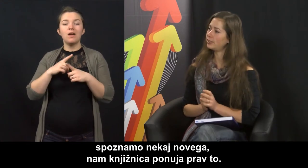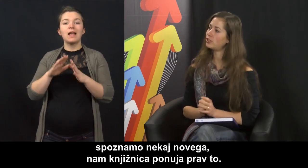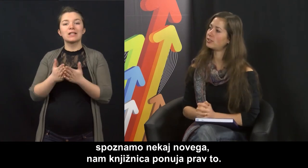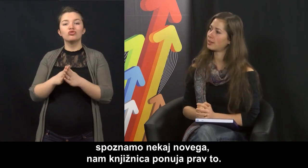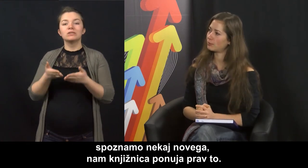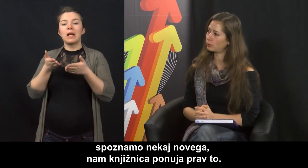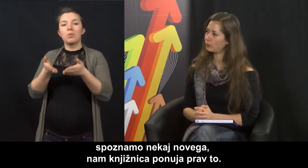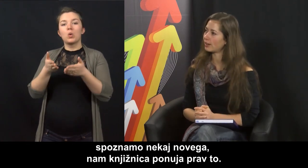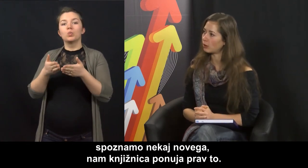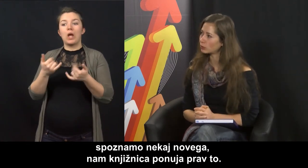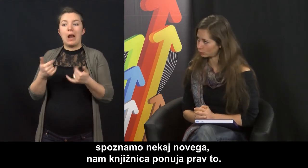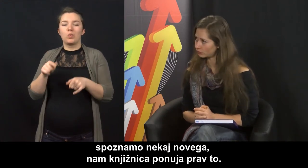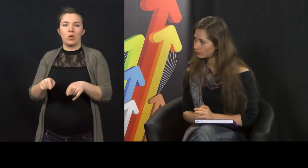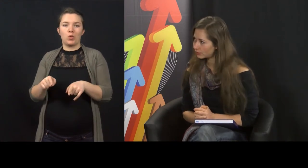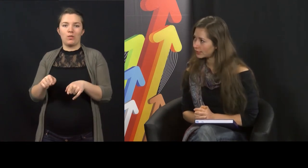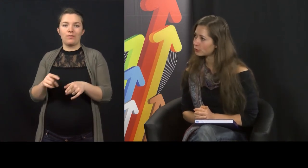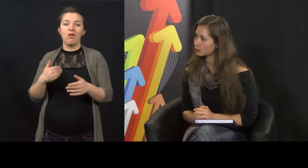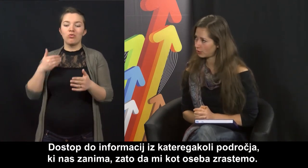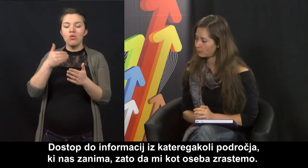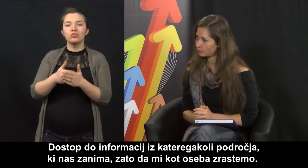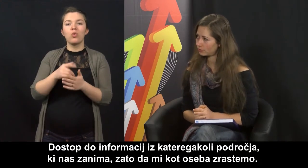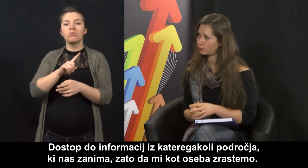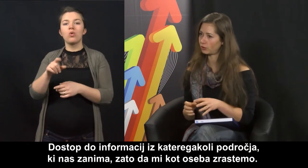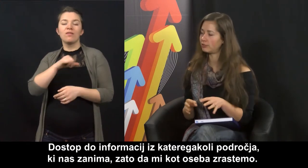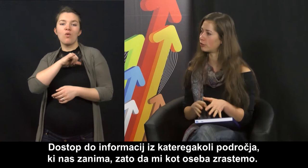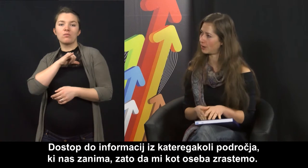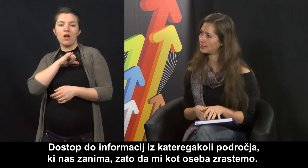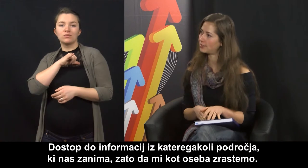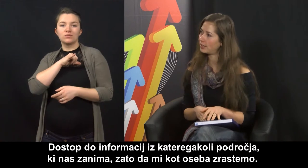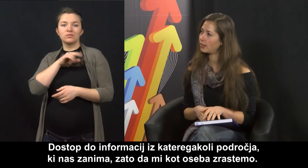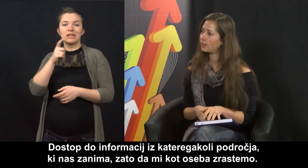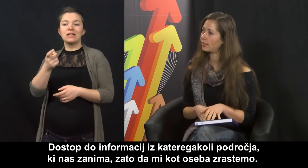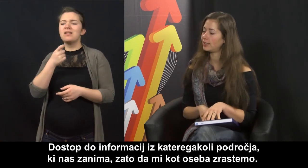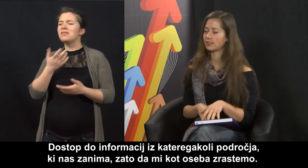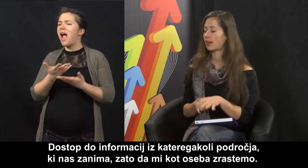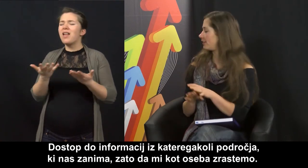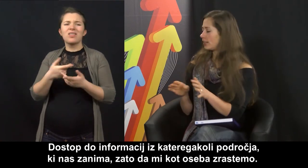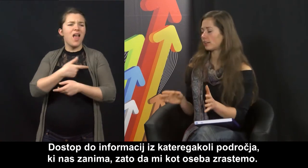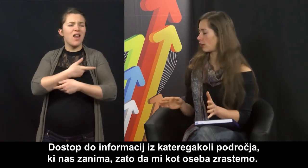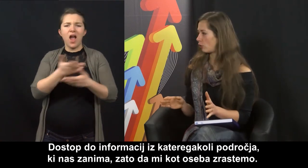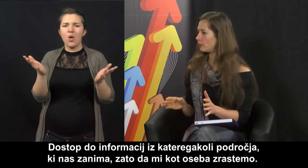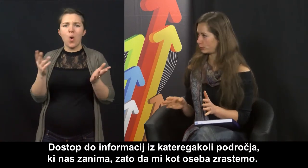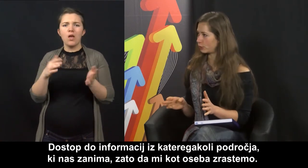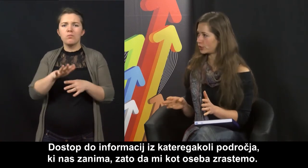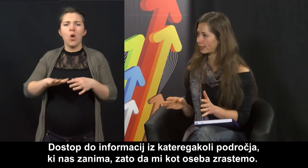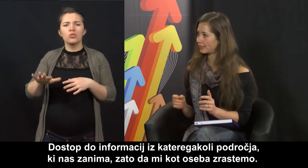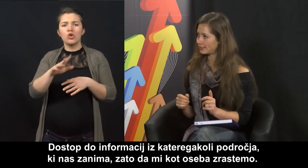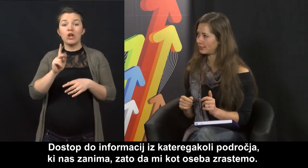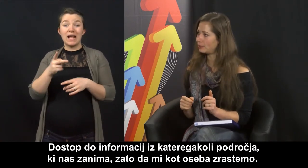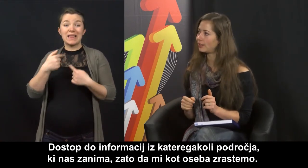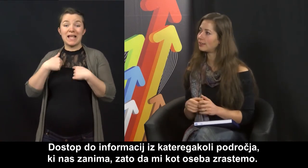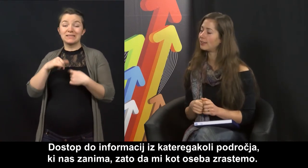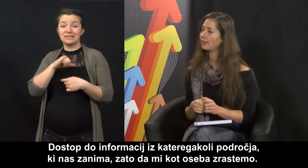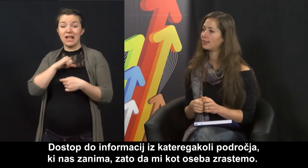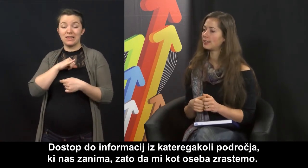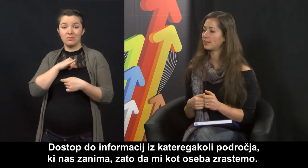nam knjižnica ponuja ravno to. Dostop do informacij iz katerega koli področja, ki nas